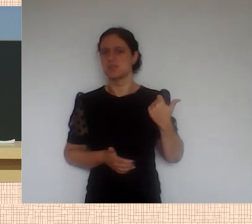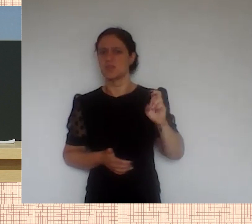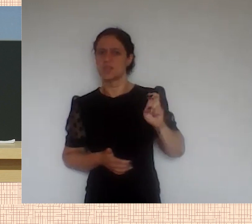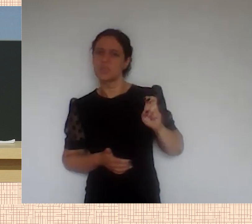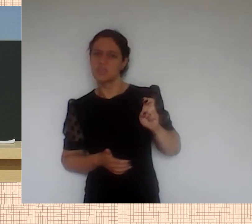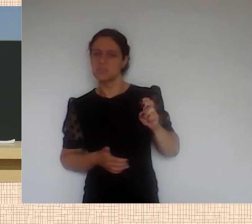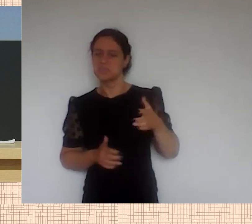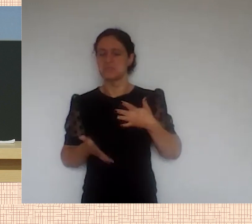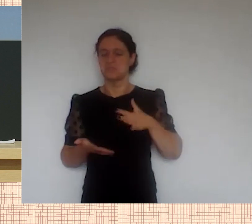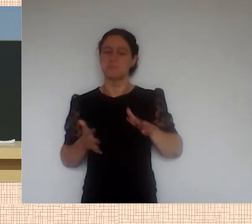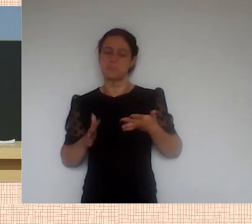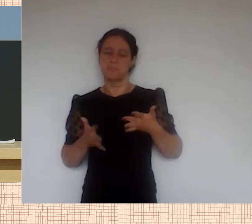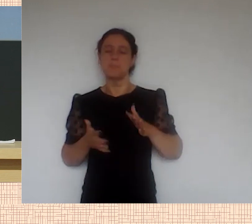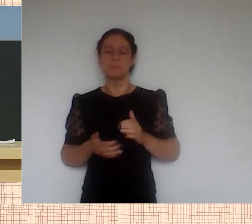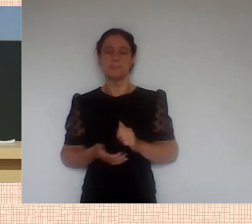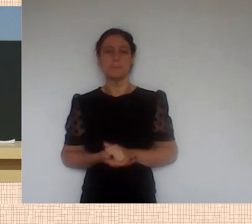E